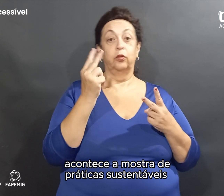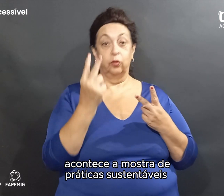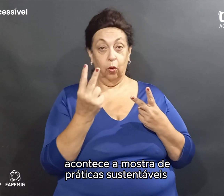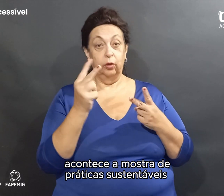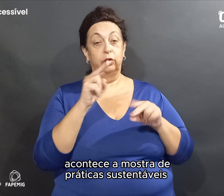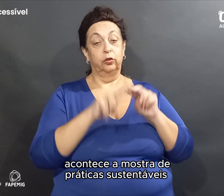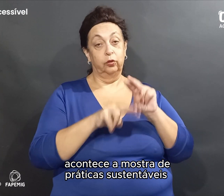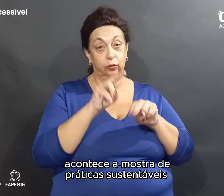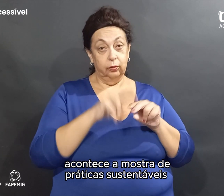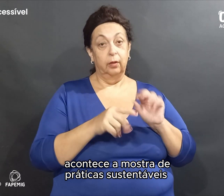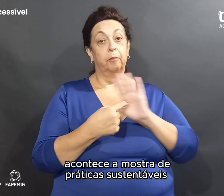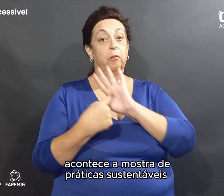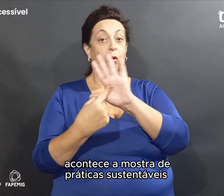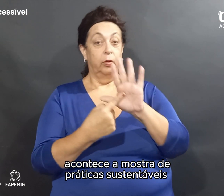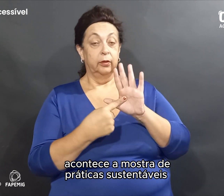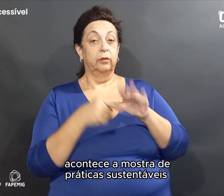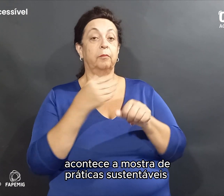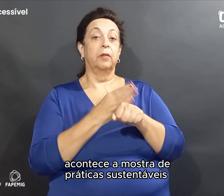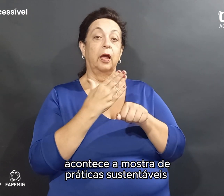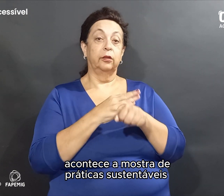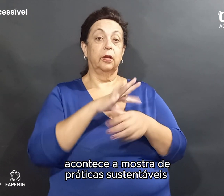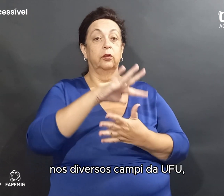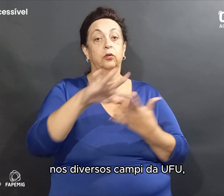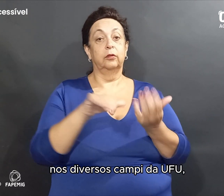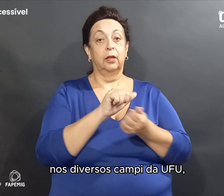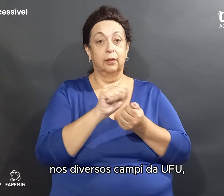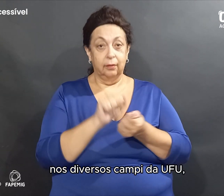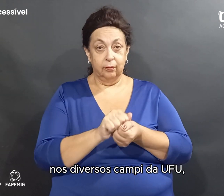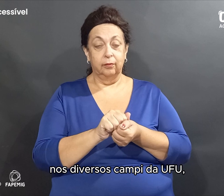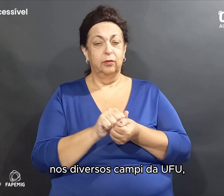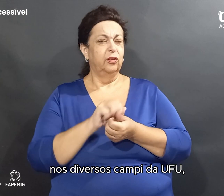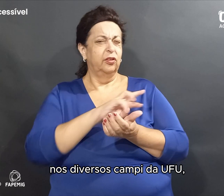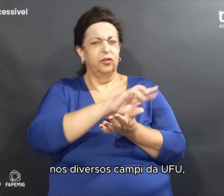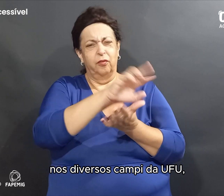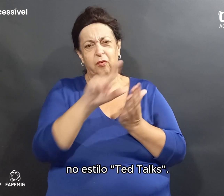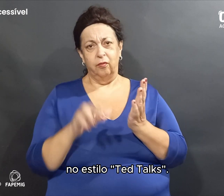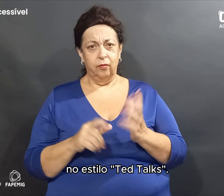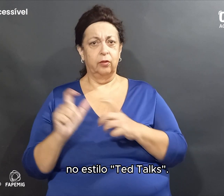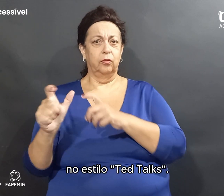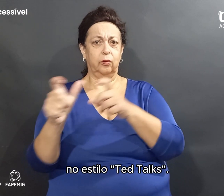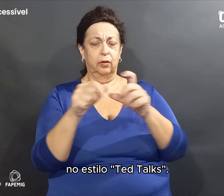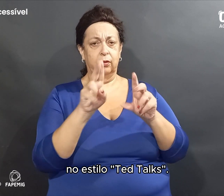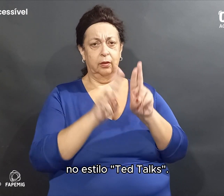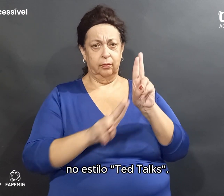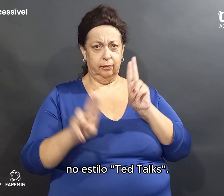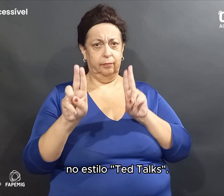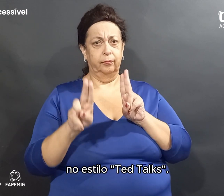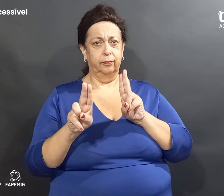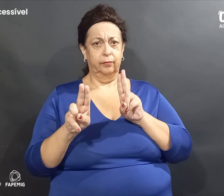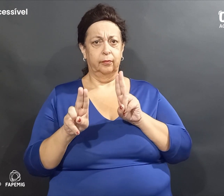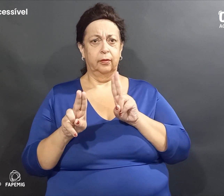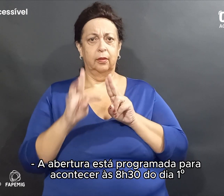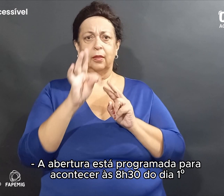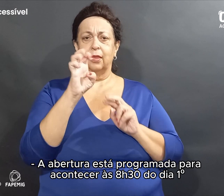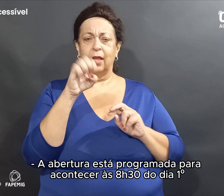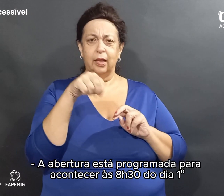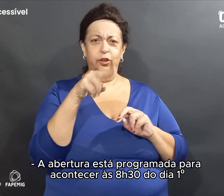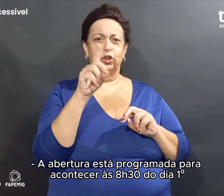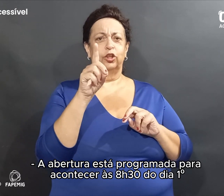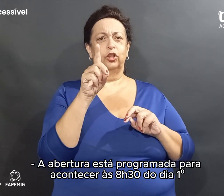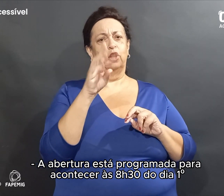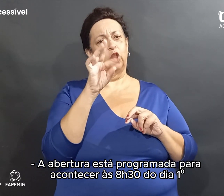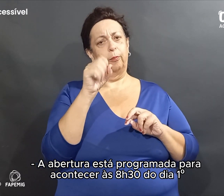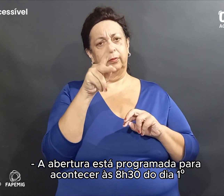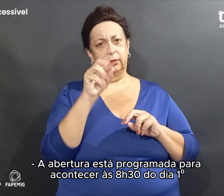junho, acontece a mostra de práticas sustentáveis nos diversos campi da UFO, no estilo TED Talks. A abertura